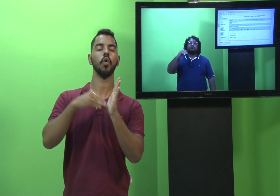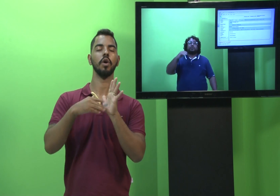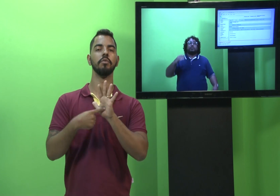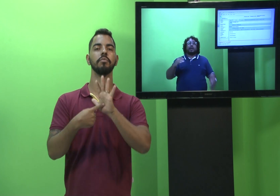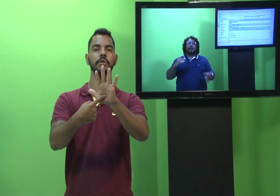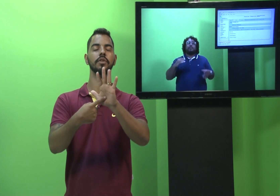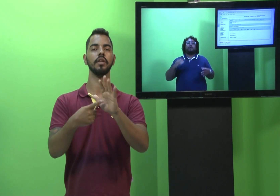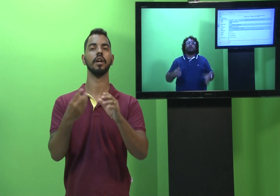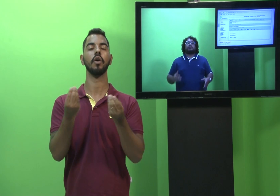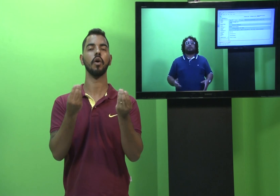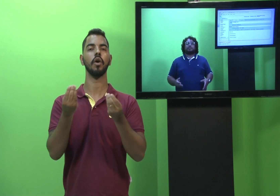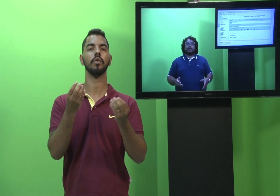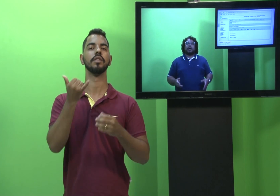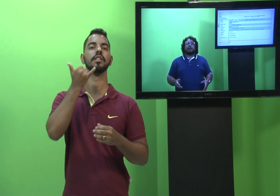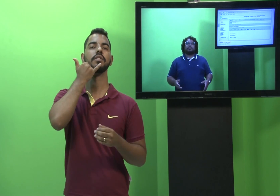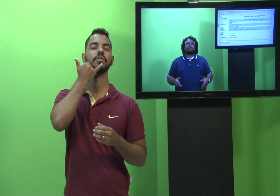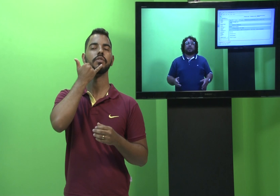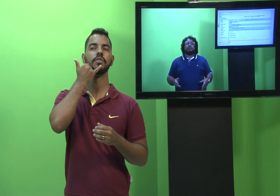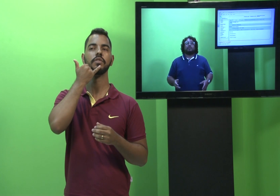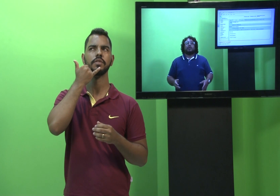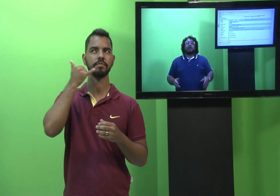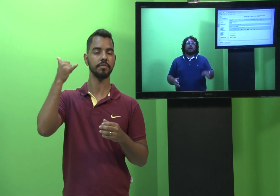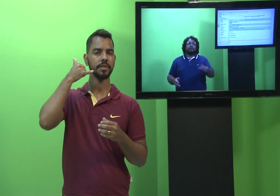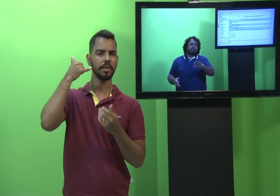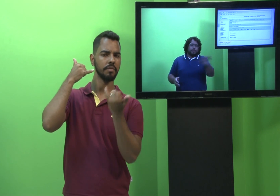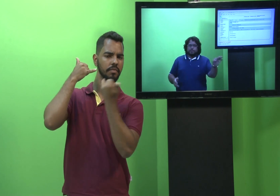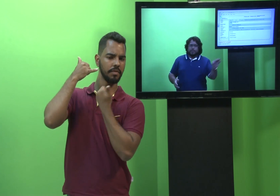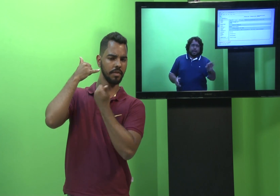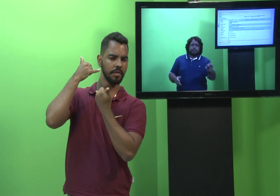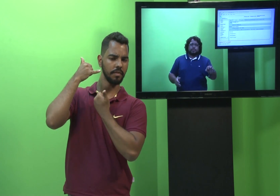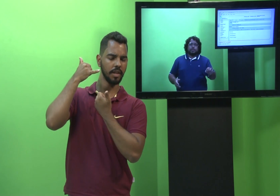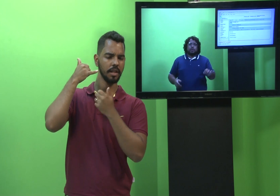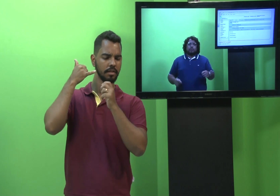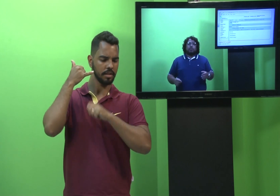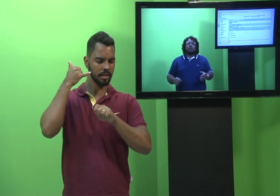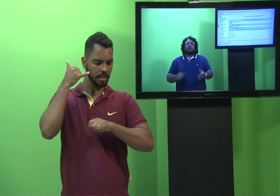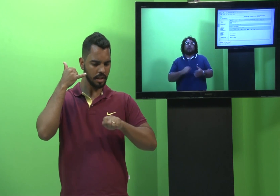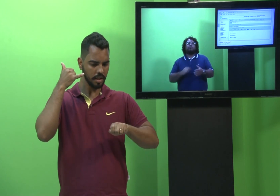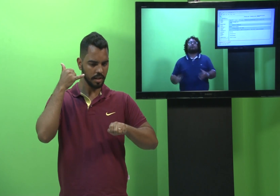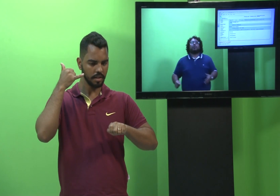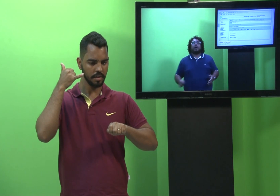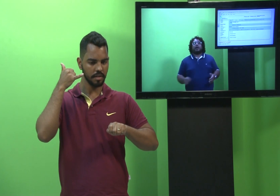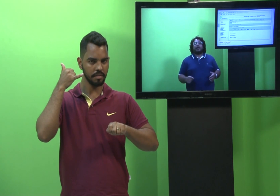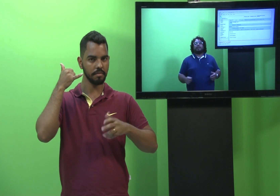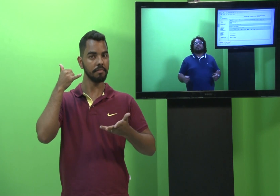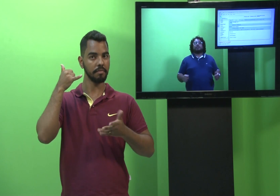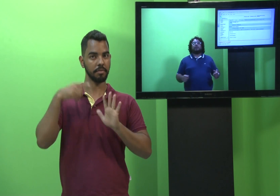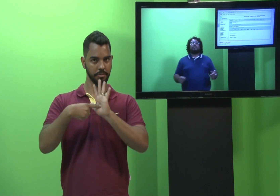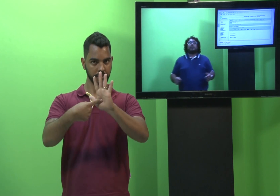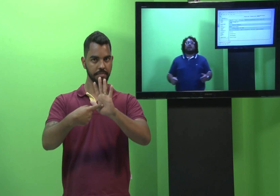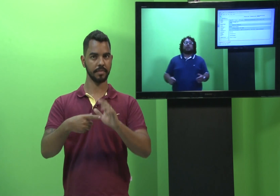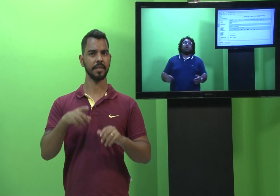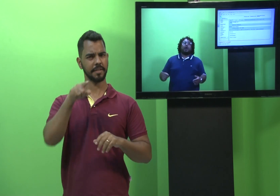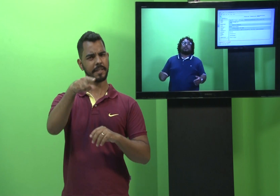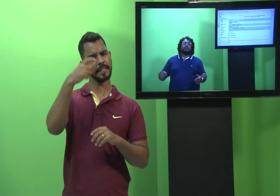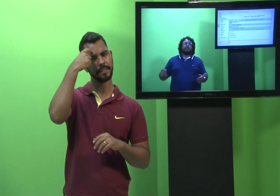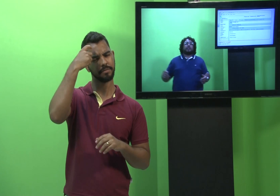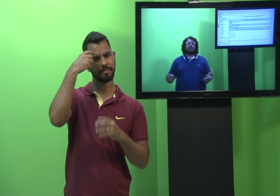pensou sobre a importância desse recado escrito em um simples bilhete? E como sua redação incorreta poderia